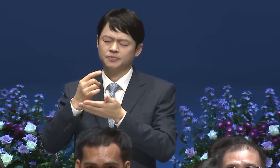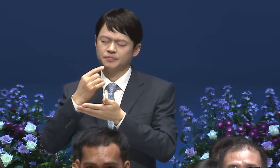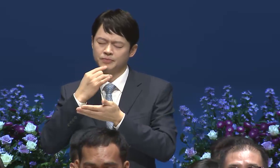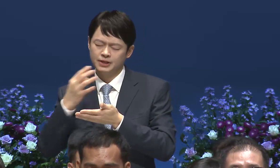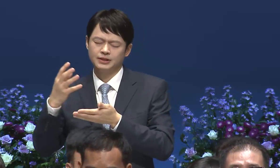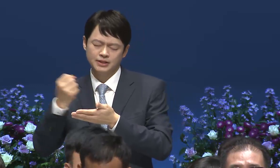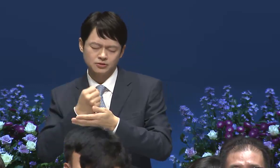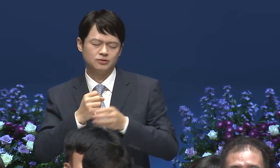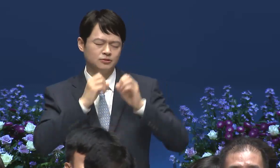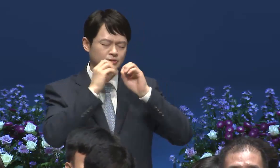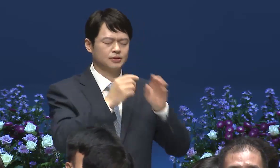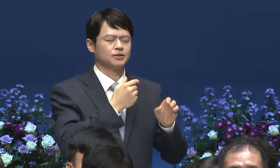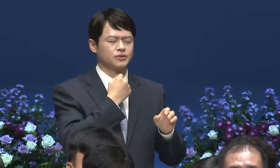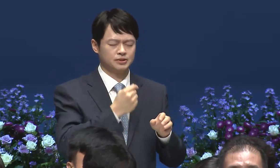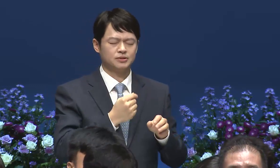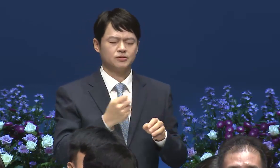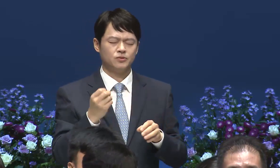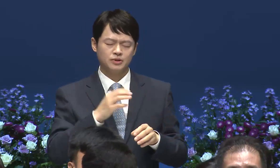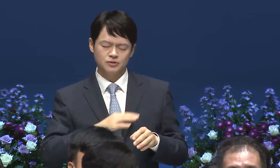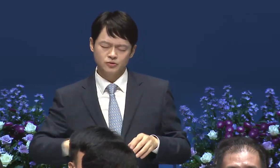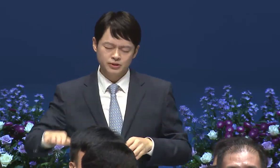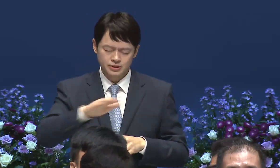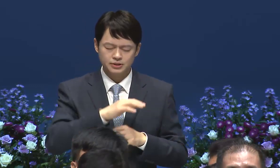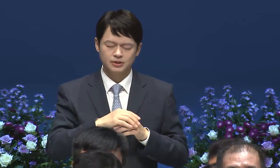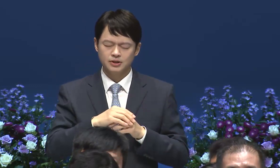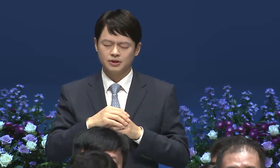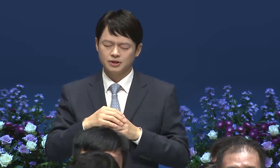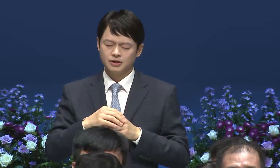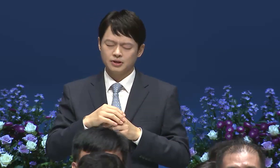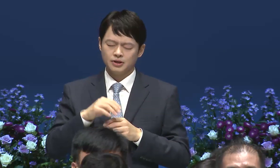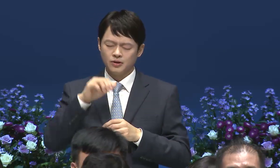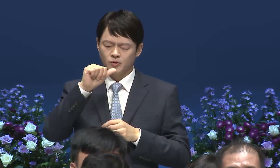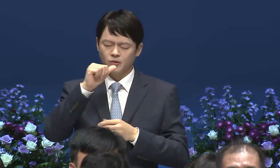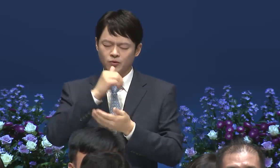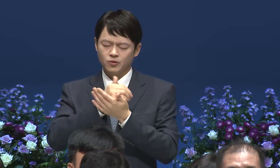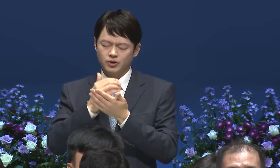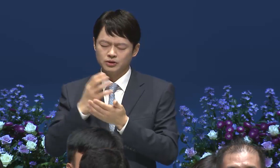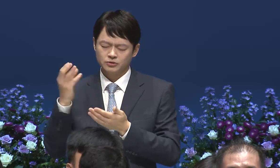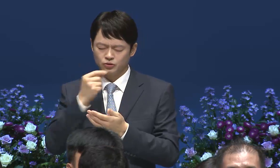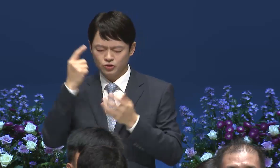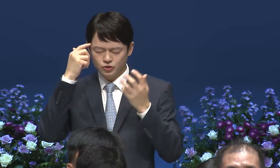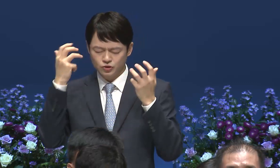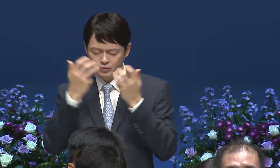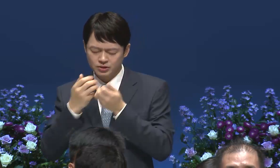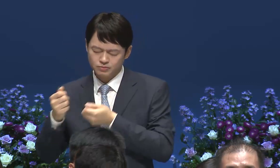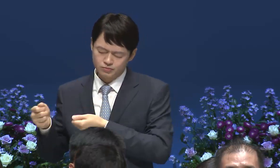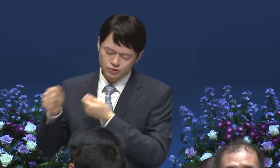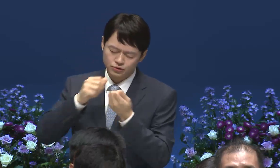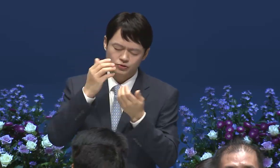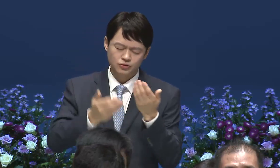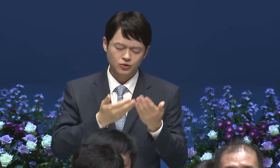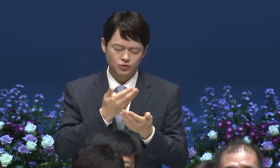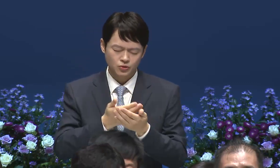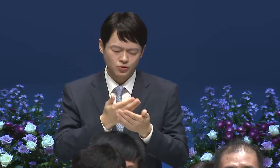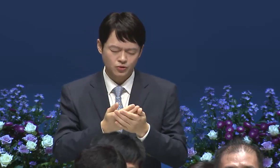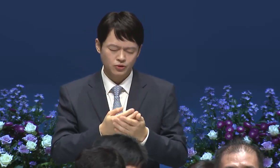아시오니 하나님께서 오직 우리가 성령 충만함을 받고 그 현장 속에 나아갈 수 있게 하시고 그 현장 속에